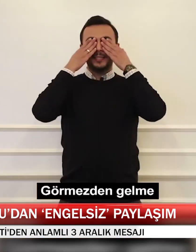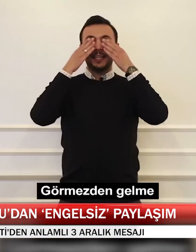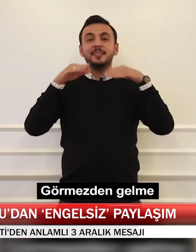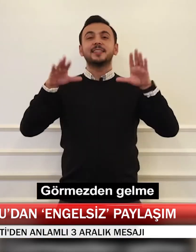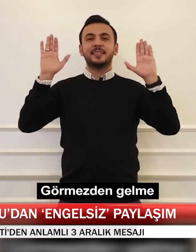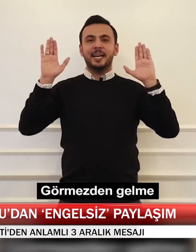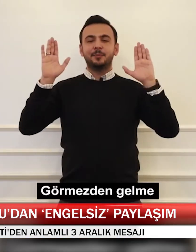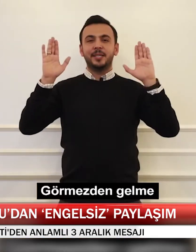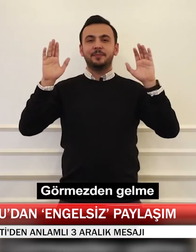Görmezden gelme,